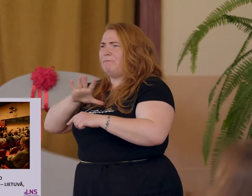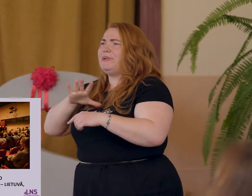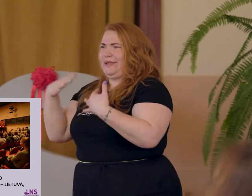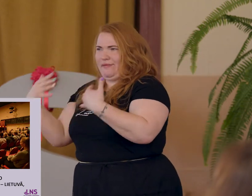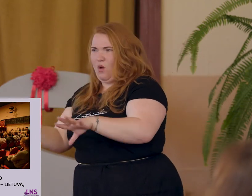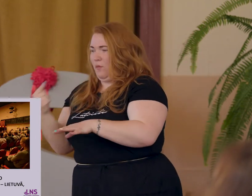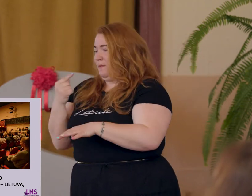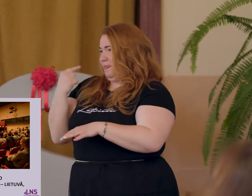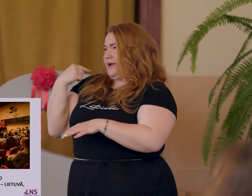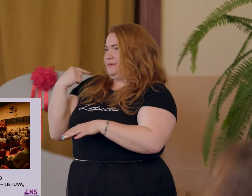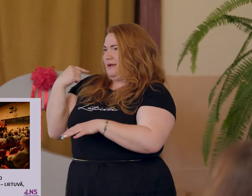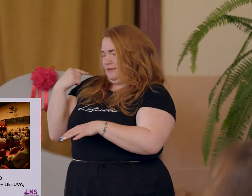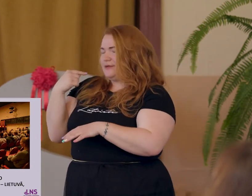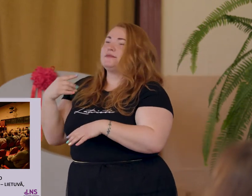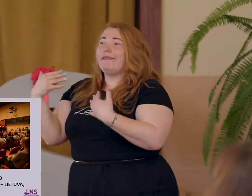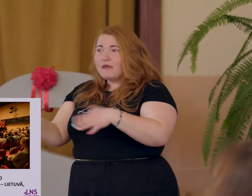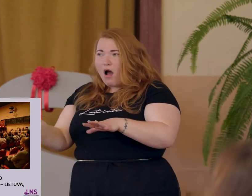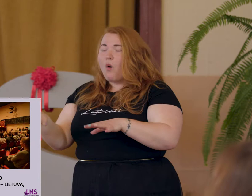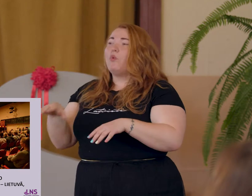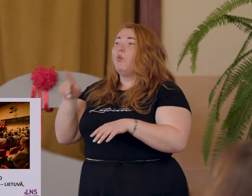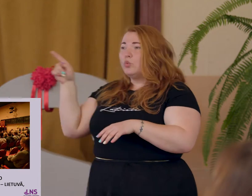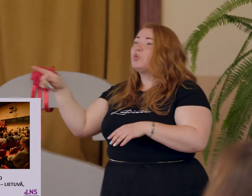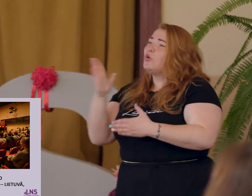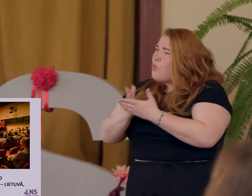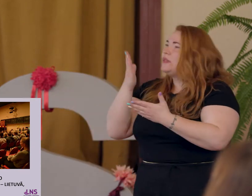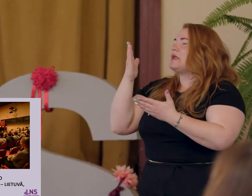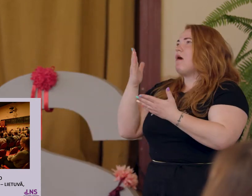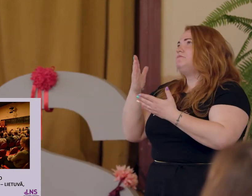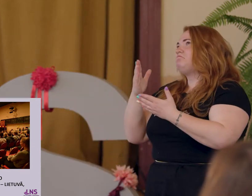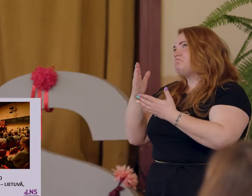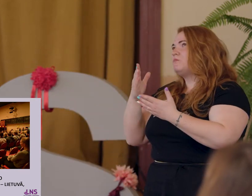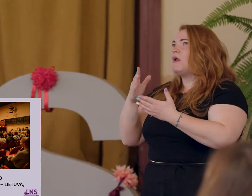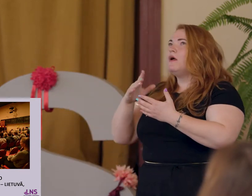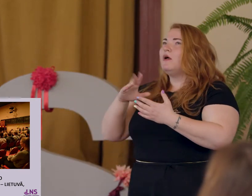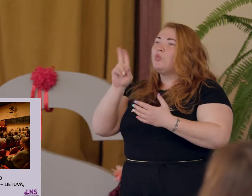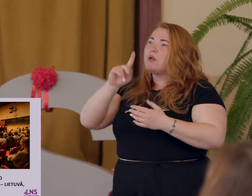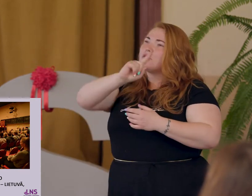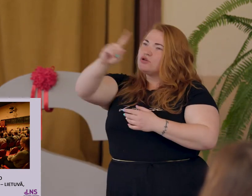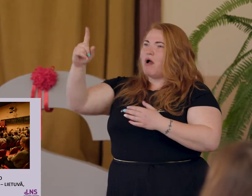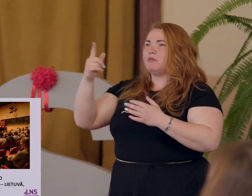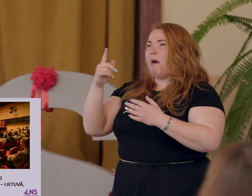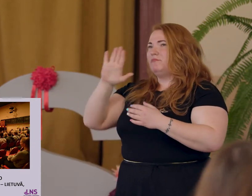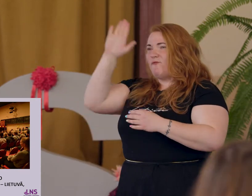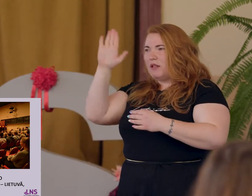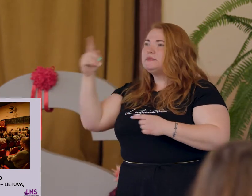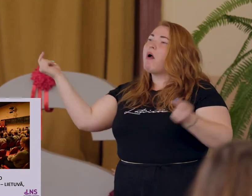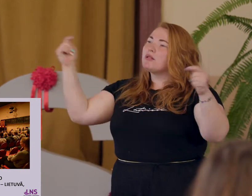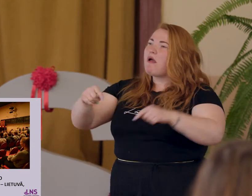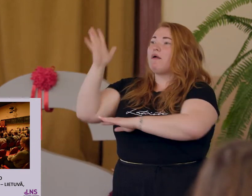būs Igaunija. Ah, jau bija nesen notika Igaunijā. Un no katrā